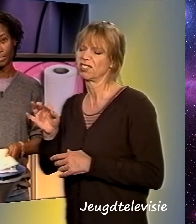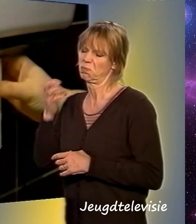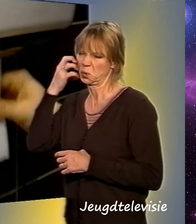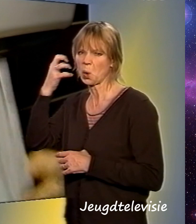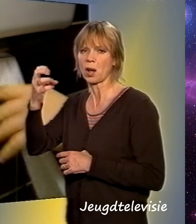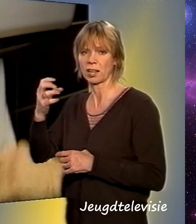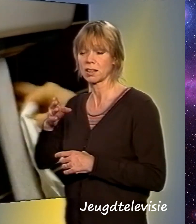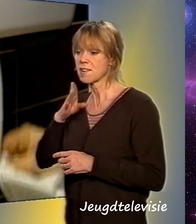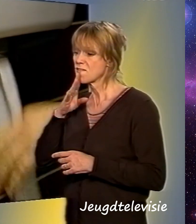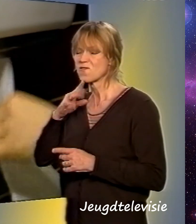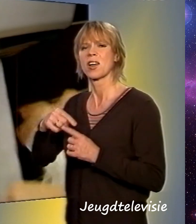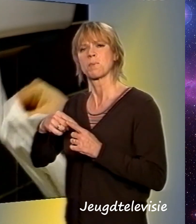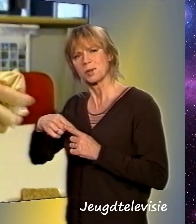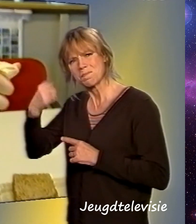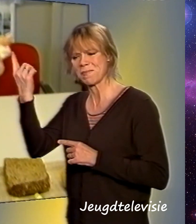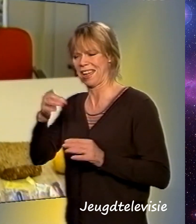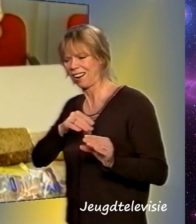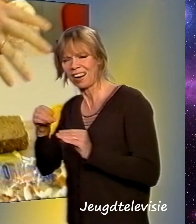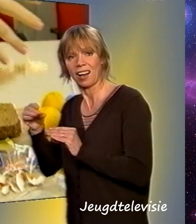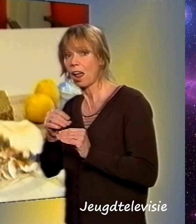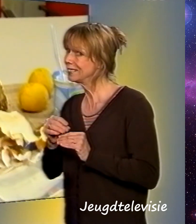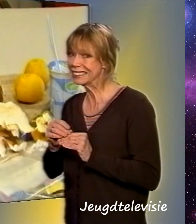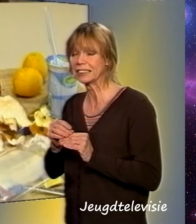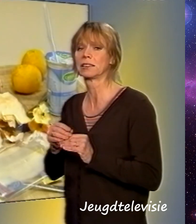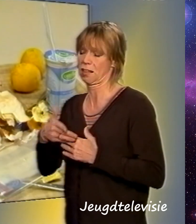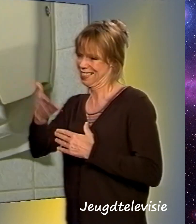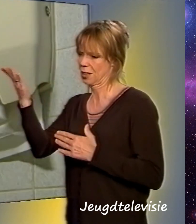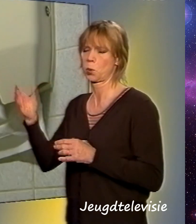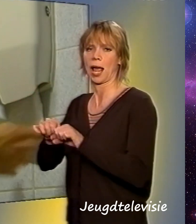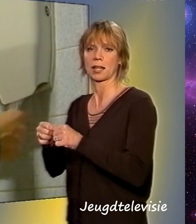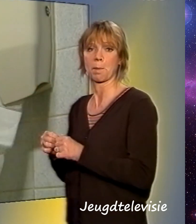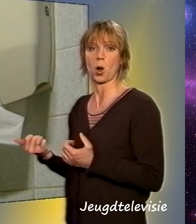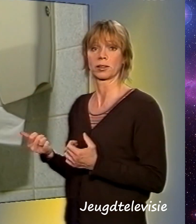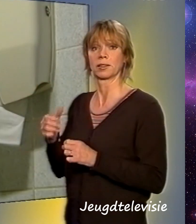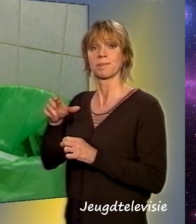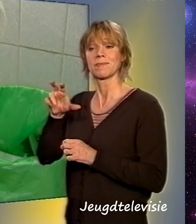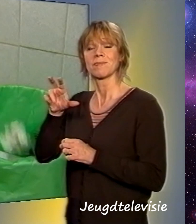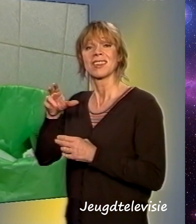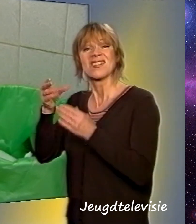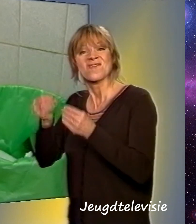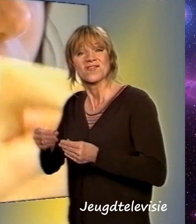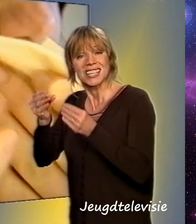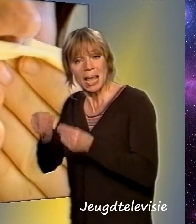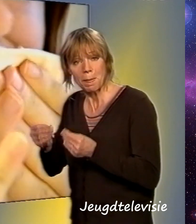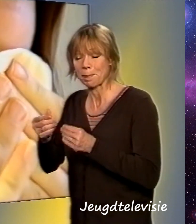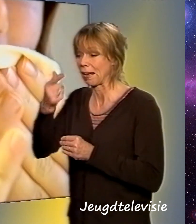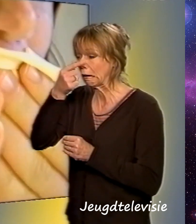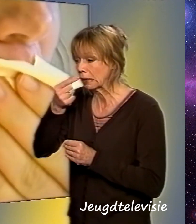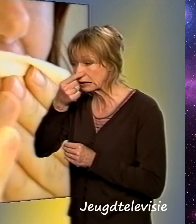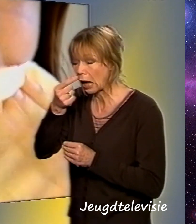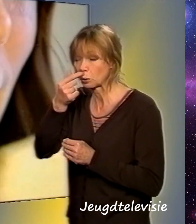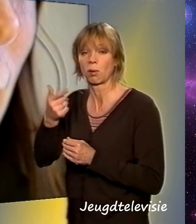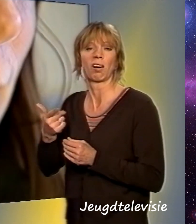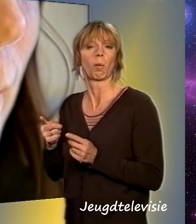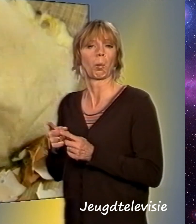ze wc papier servetten en zakdoekjes allemaal papier dat maar heel kort gebruikt wordt je veegt je